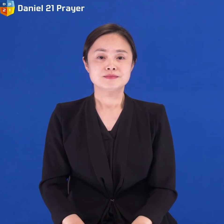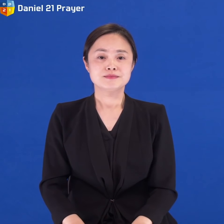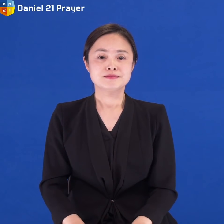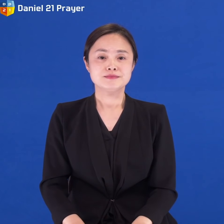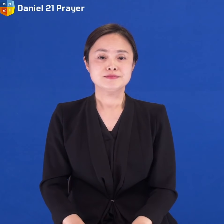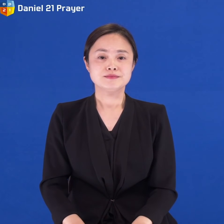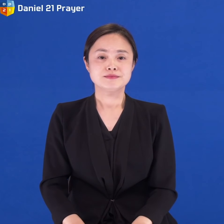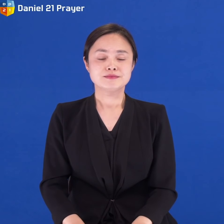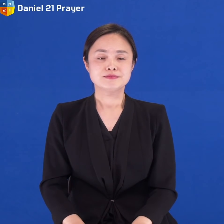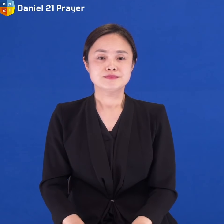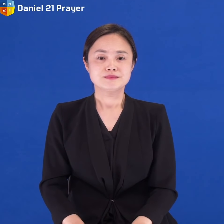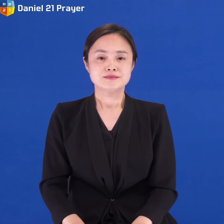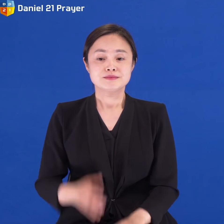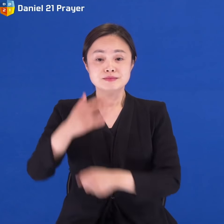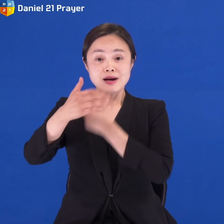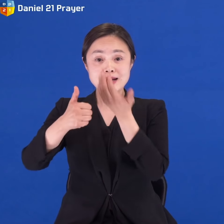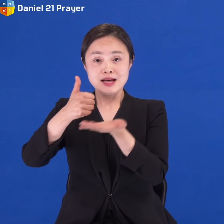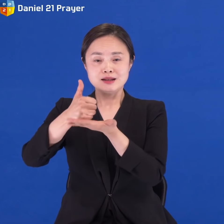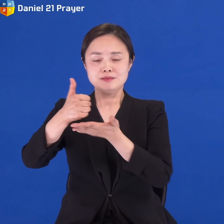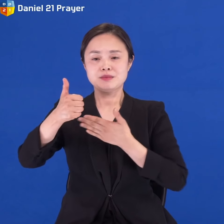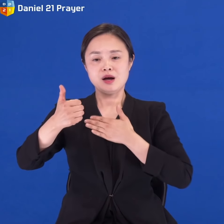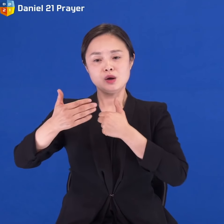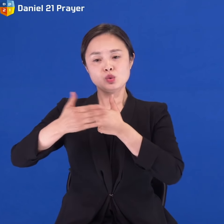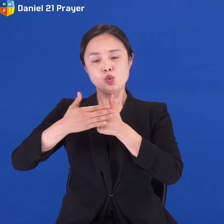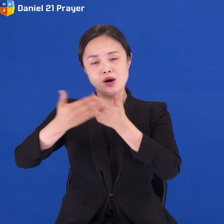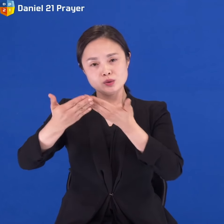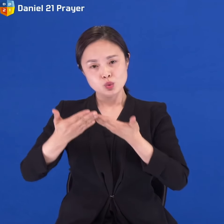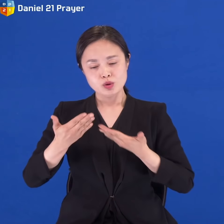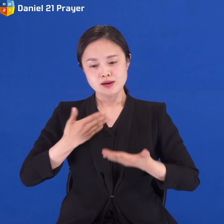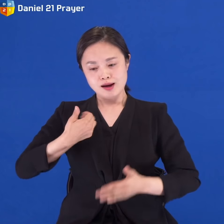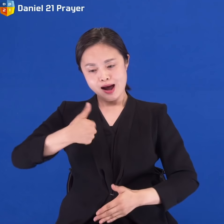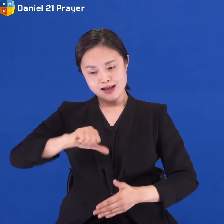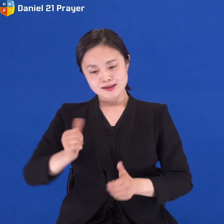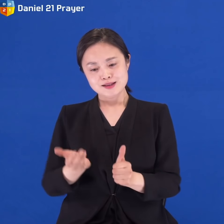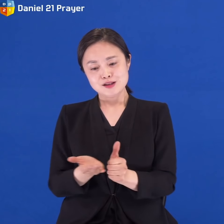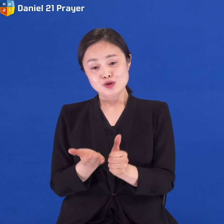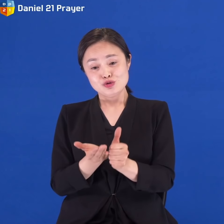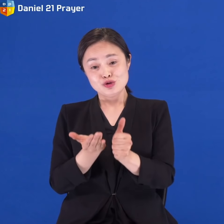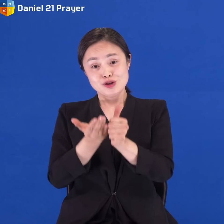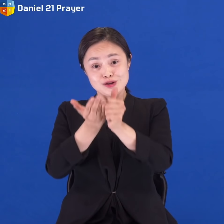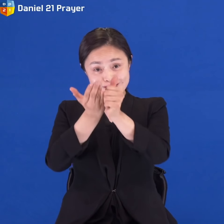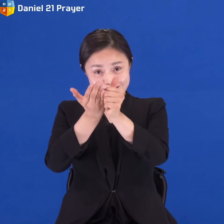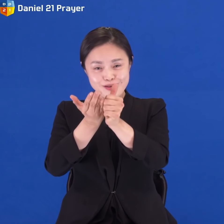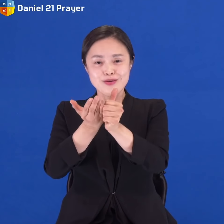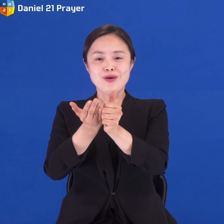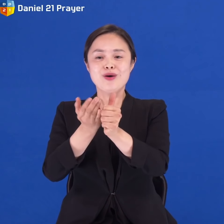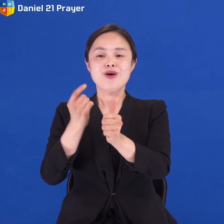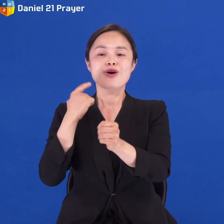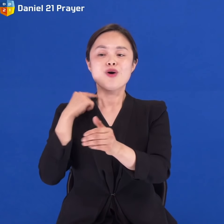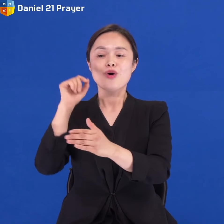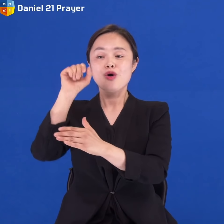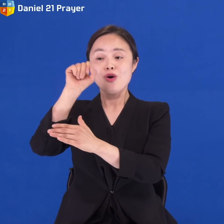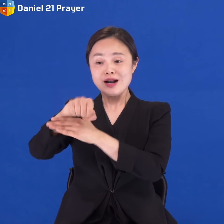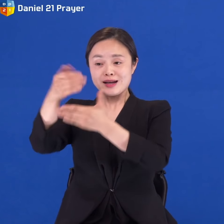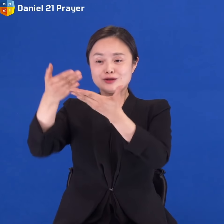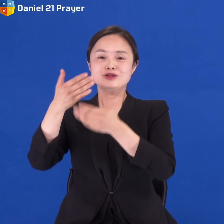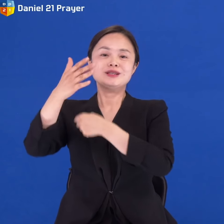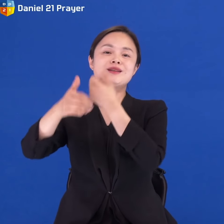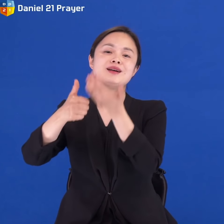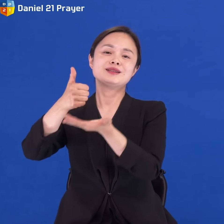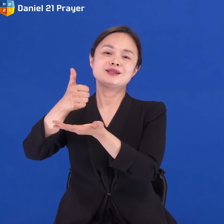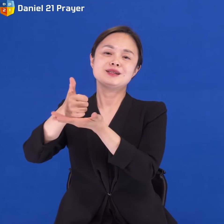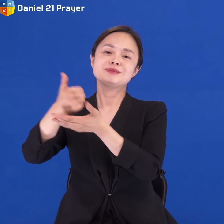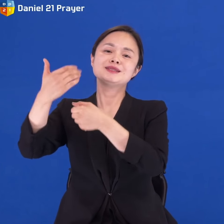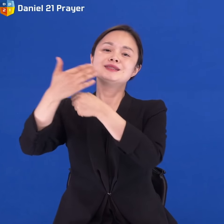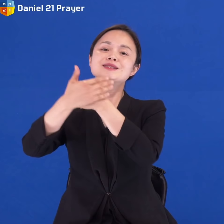지키게 해준 그것이 감사해서, 제 꿈은 어디로 간지 몰랐지만 제 그것이